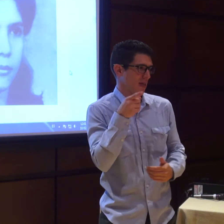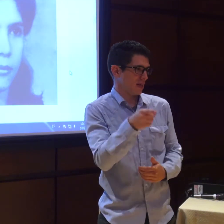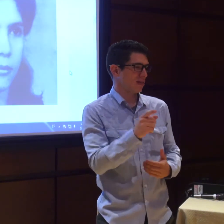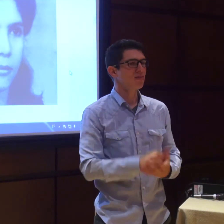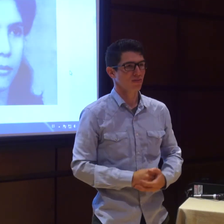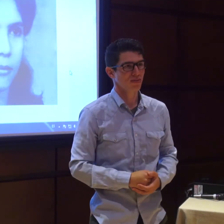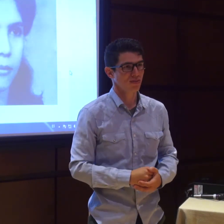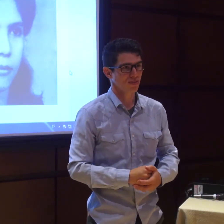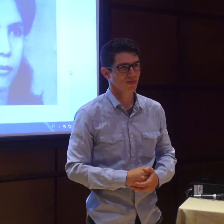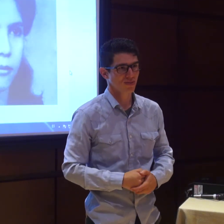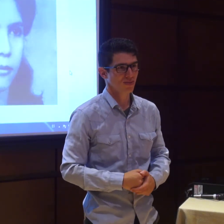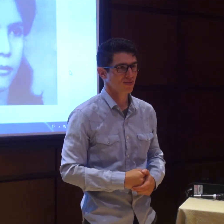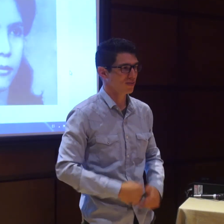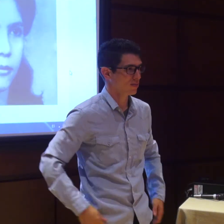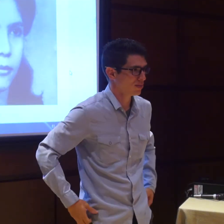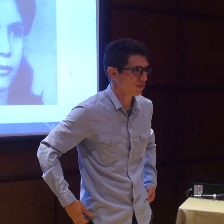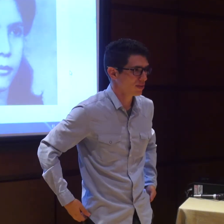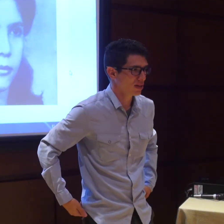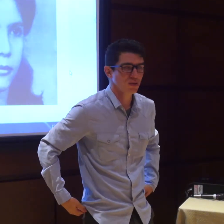con las historias de vida. Creo que eso es muy importante.